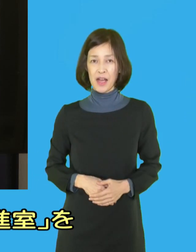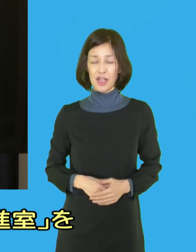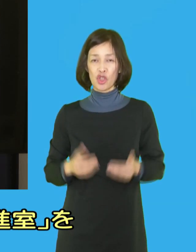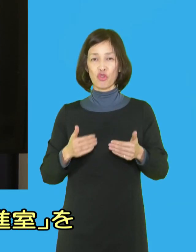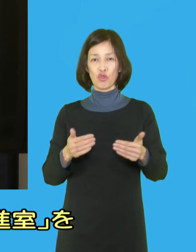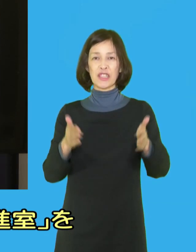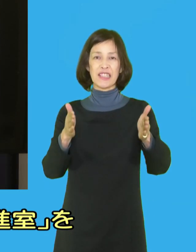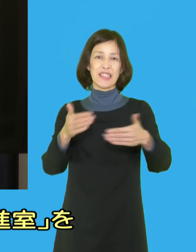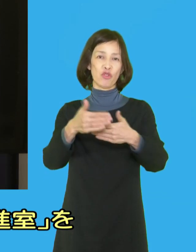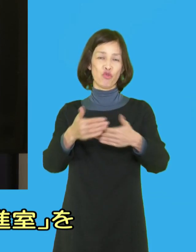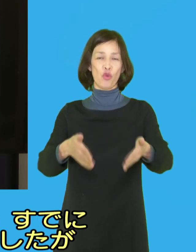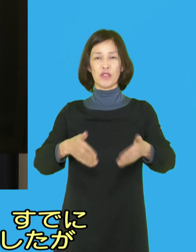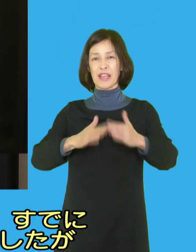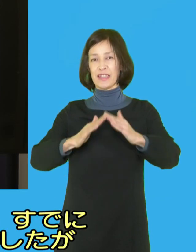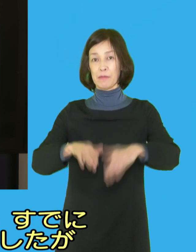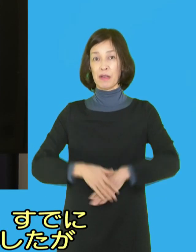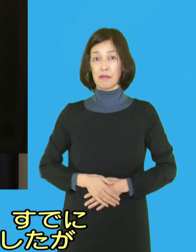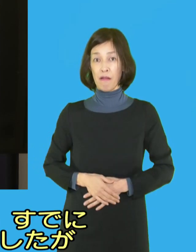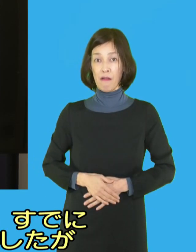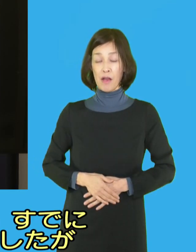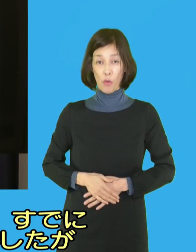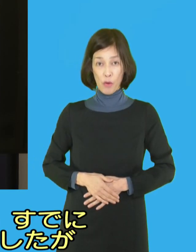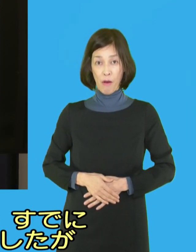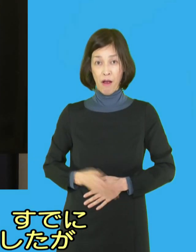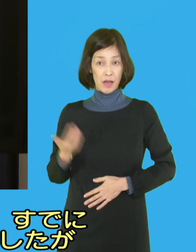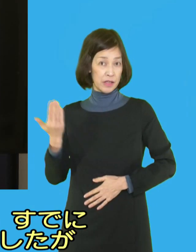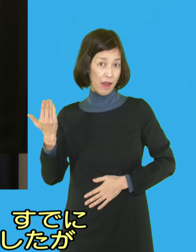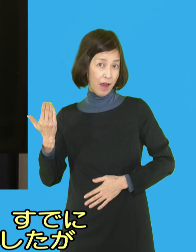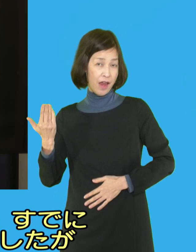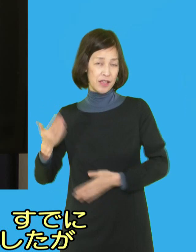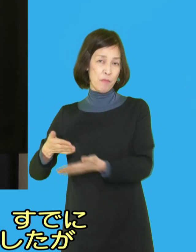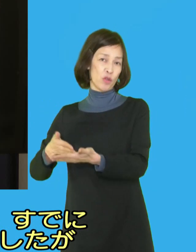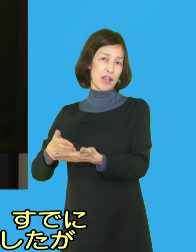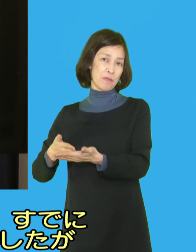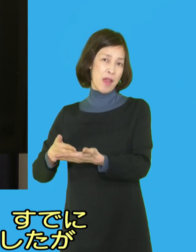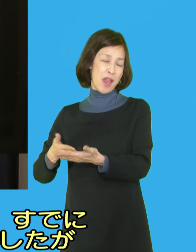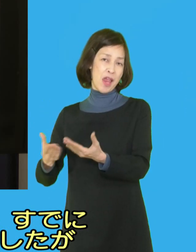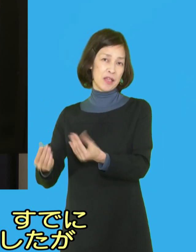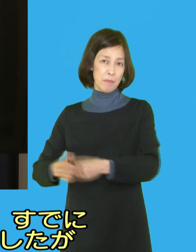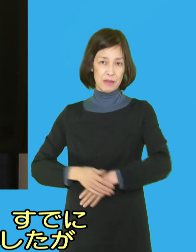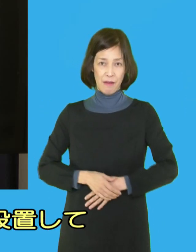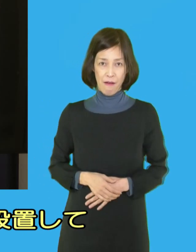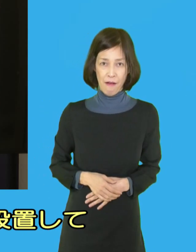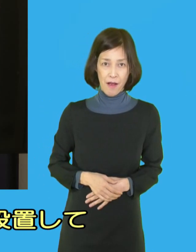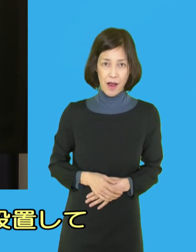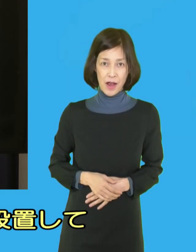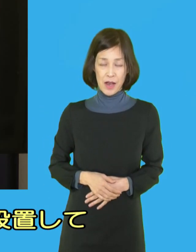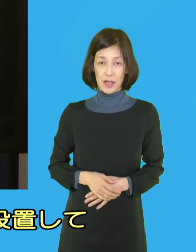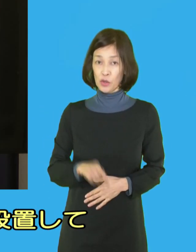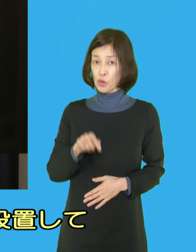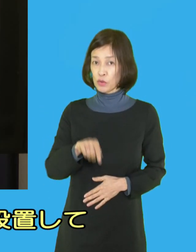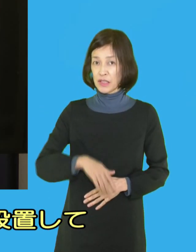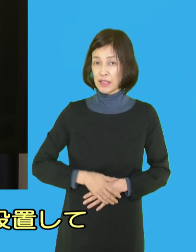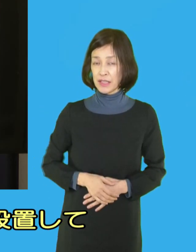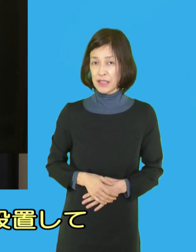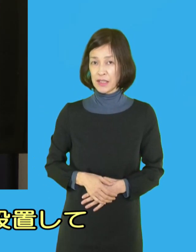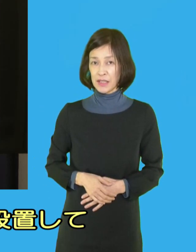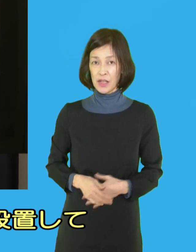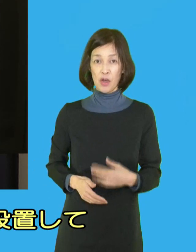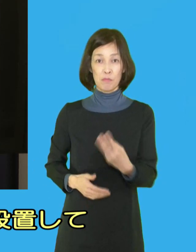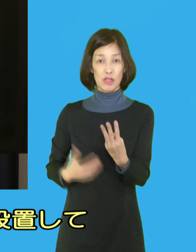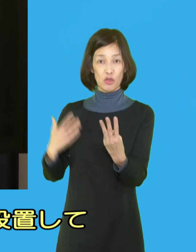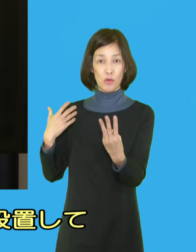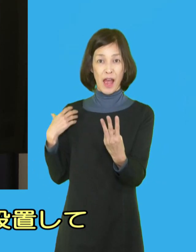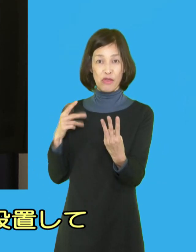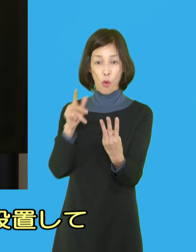進室を設置をいたします。これは組織のところでもすでにご説明をさせていただいておりますが、そのうち3つの担当課